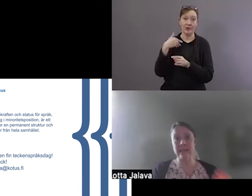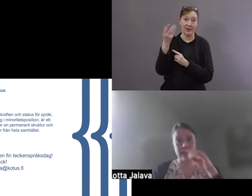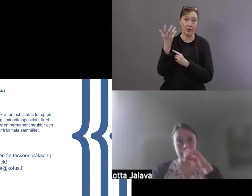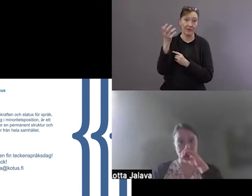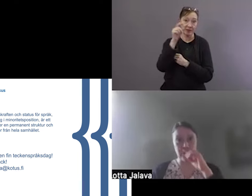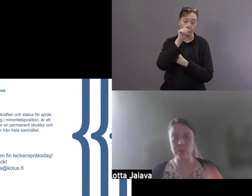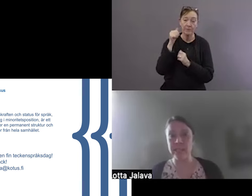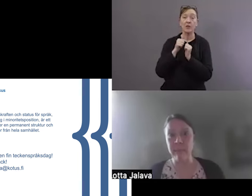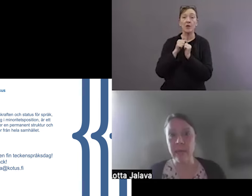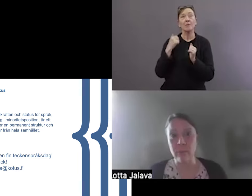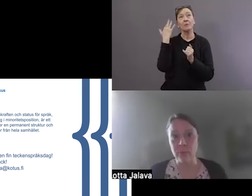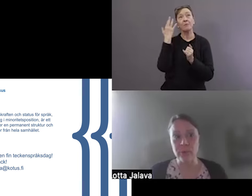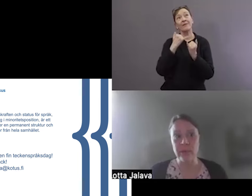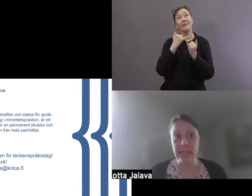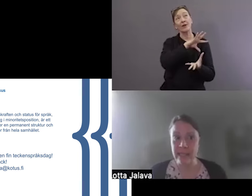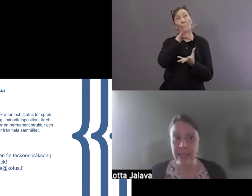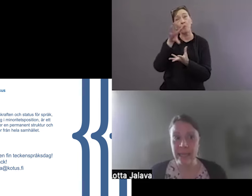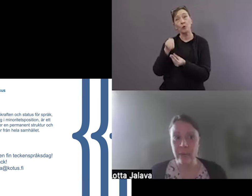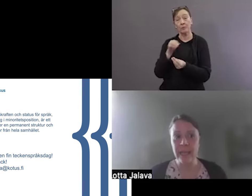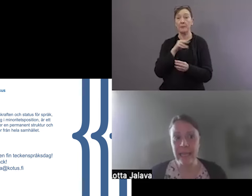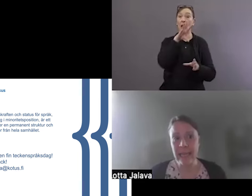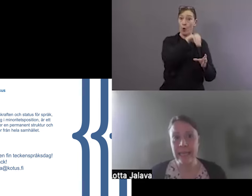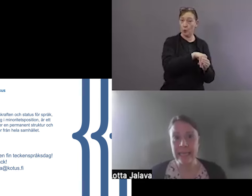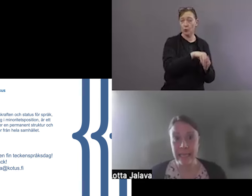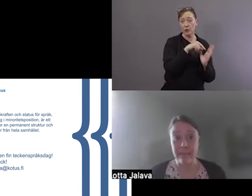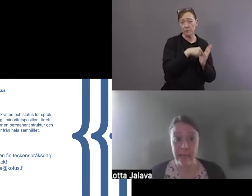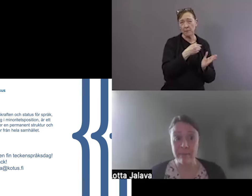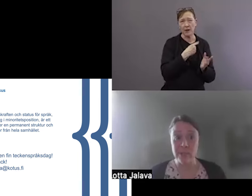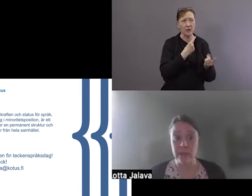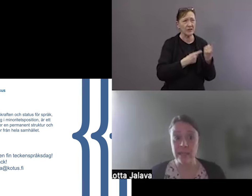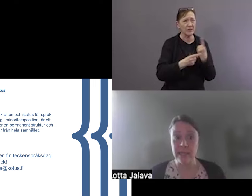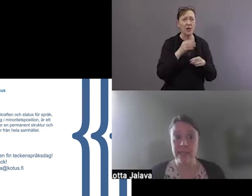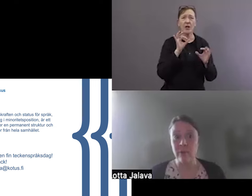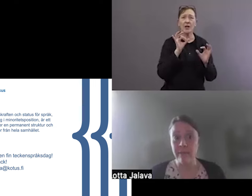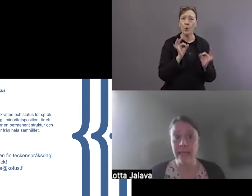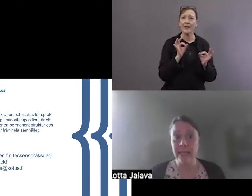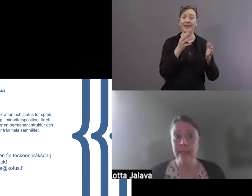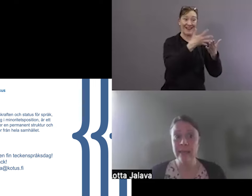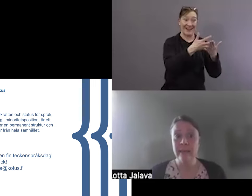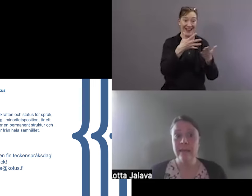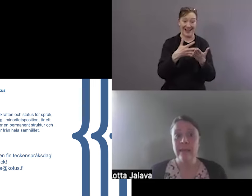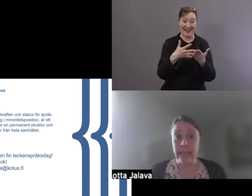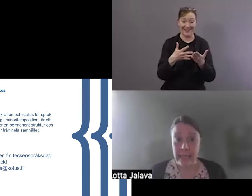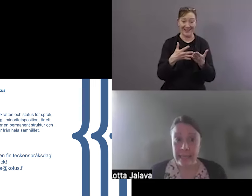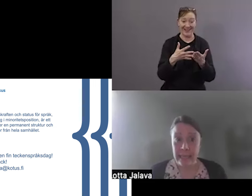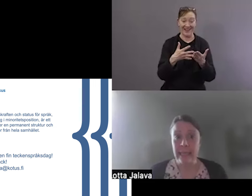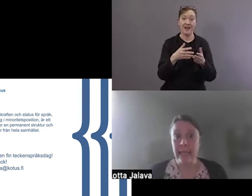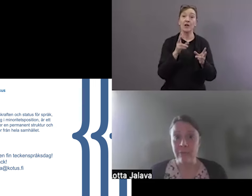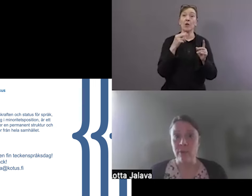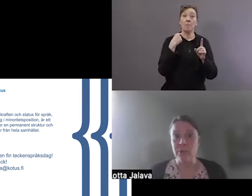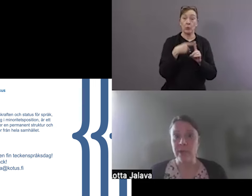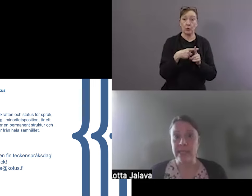loppukaneettina ajattelisin, että me ollaan Kotuksessakin paljon puhuttu tästä, miten niin kuin kielen ja etenkin vähemmistöasemassa olevien